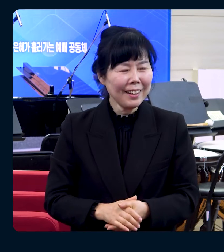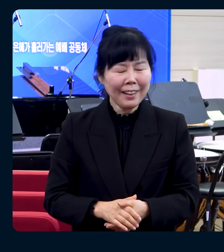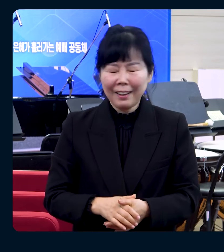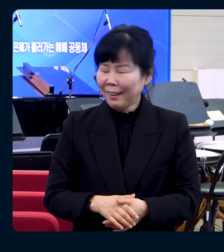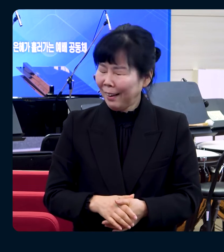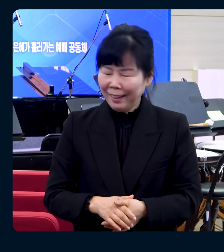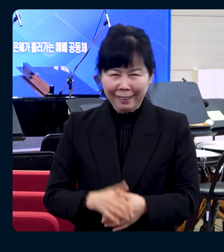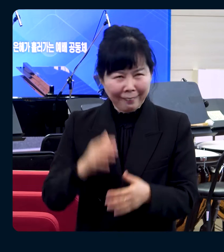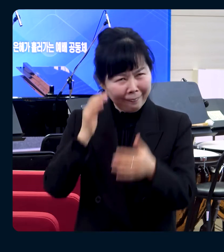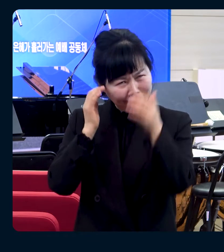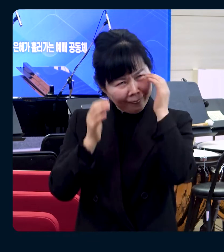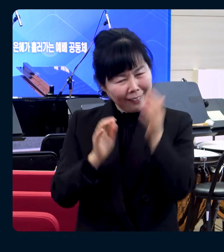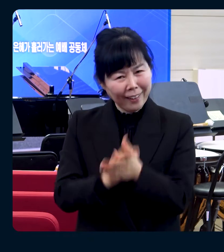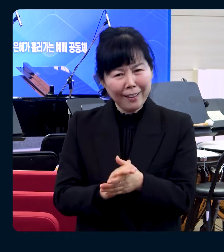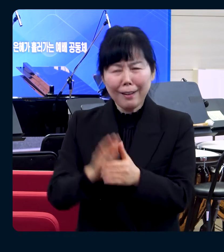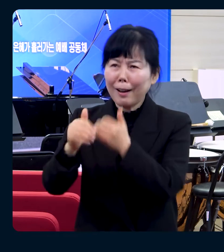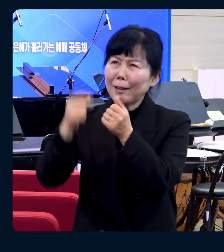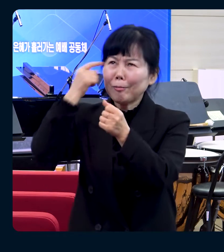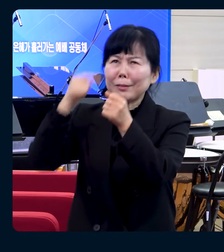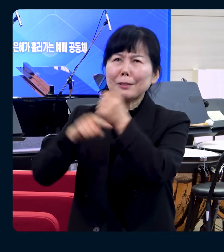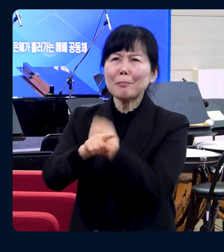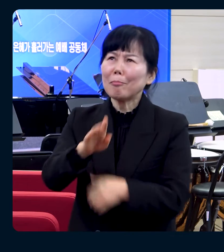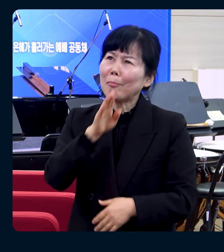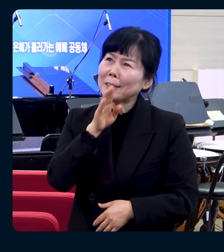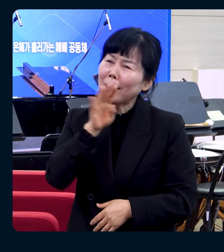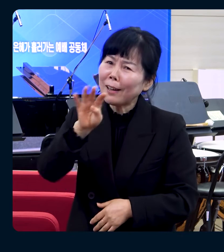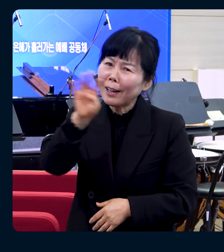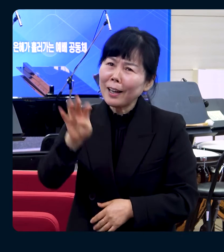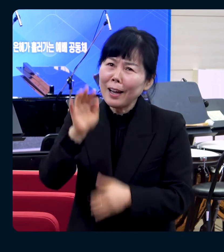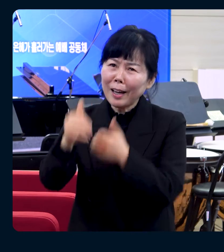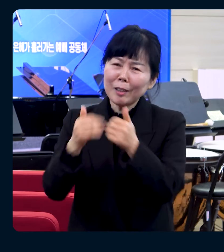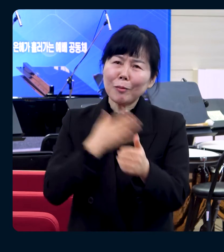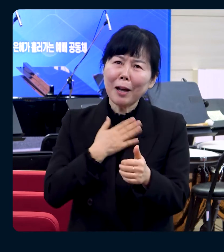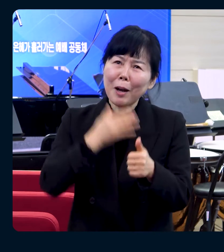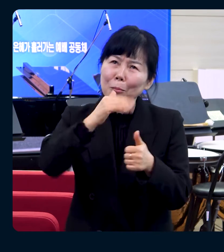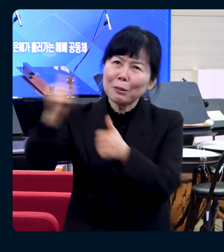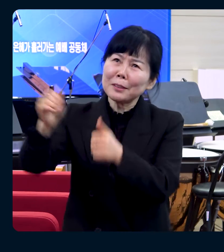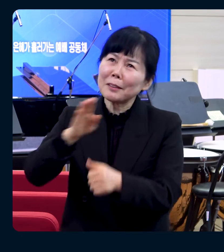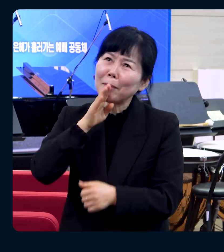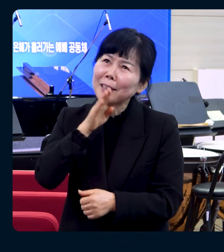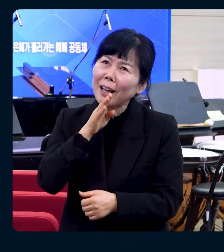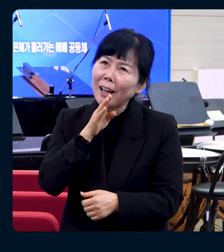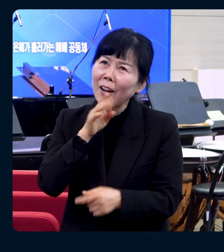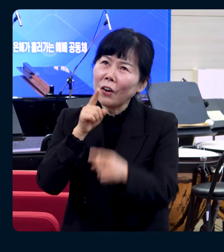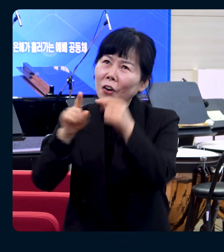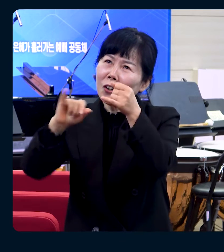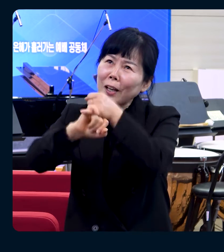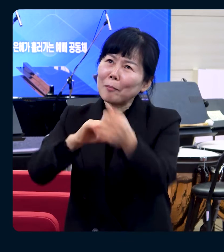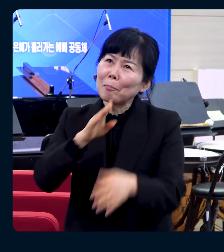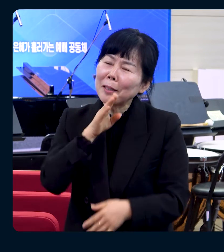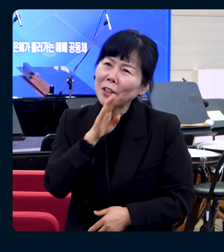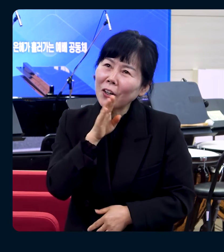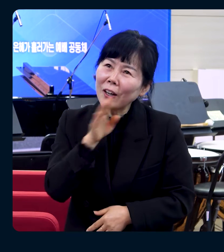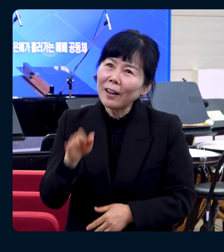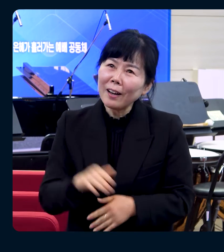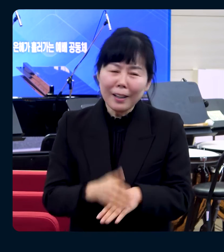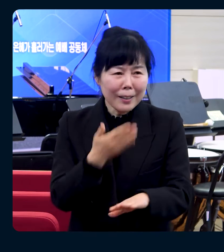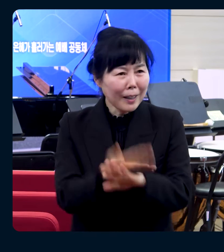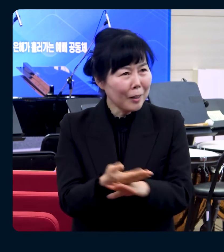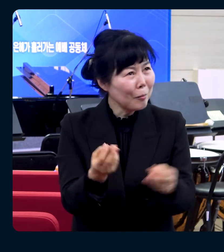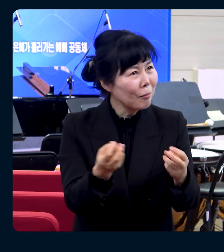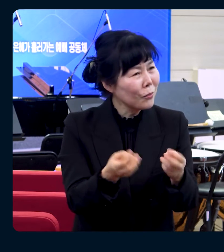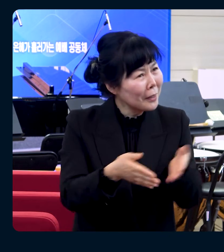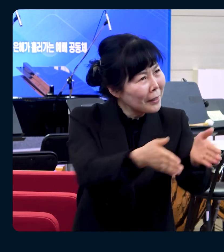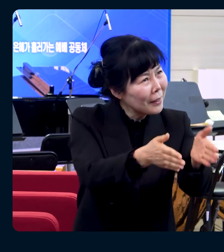얼마나 헷갈립니까? 이게 무슨 뜻이지? 나를 부르신 게 맞아? 약속한 게 맞아? 다른 길을 알아봐야